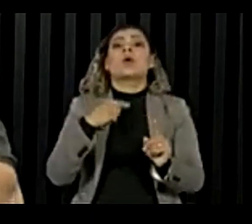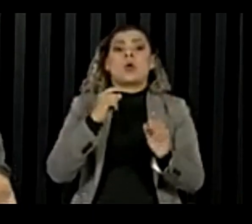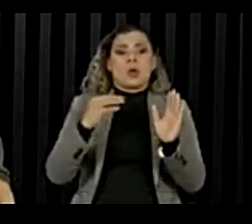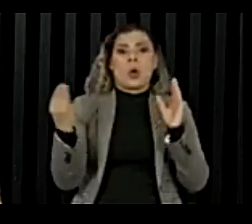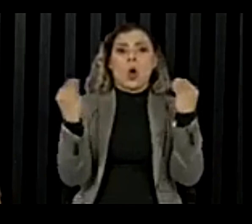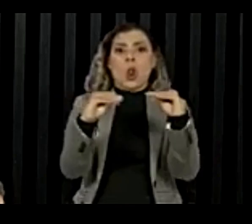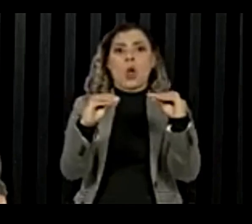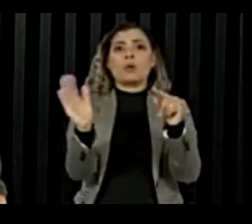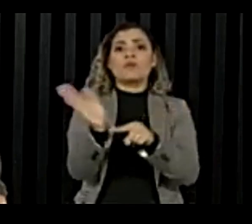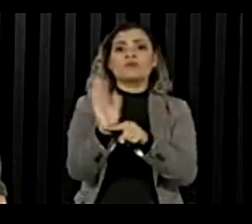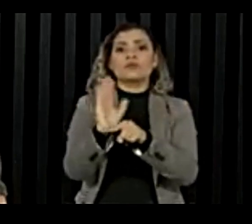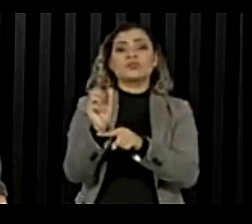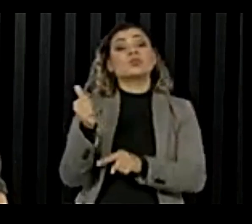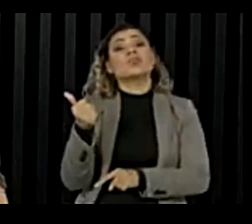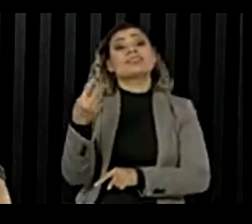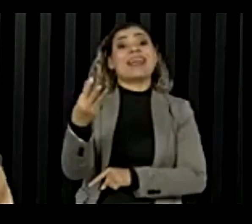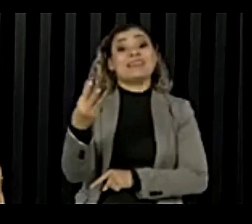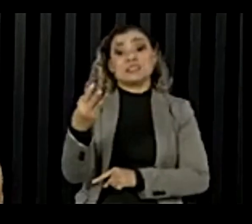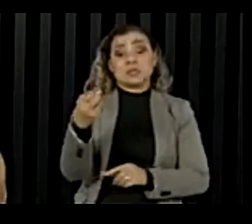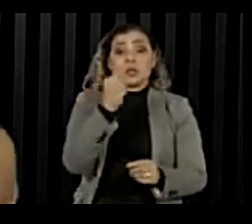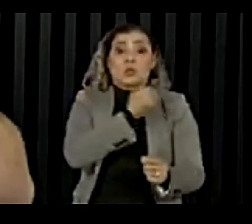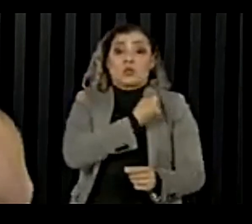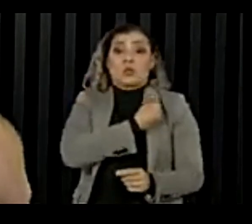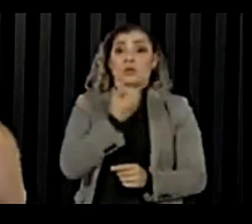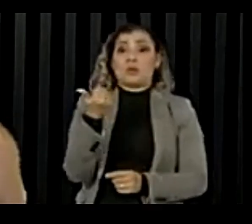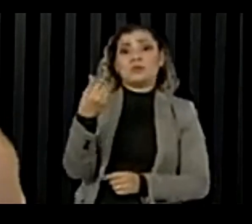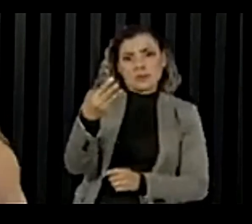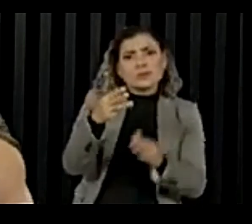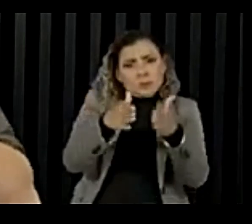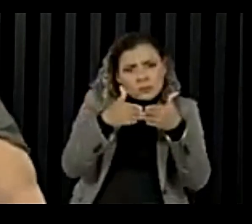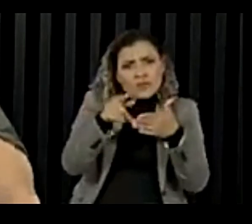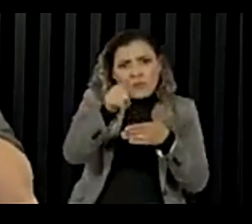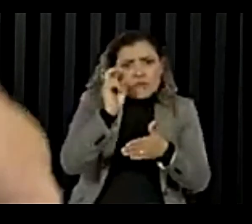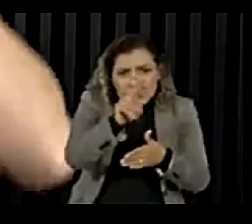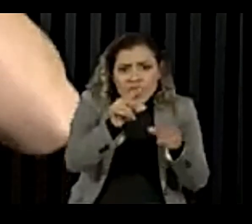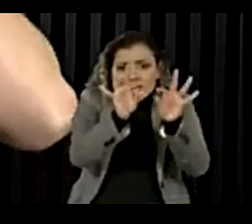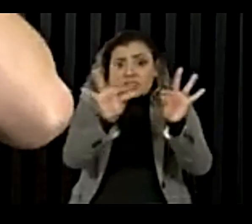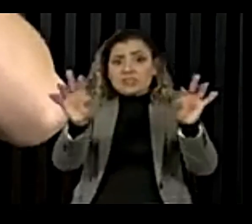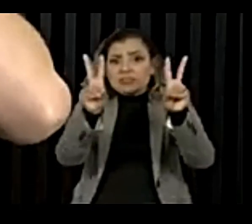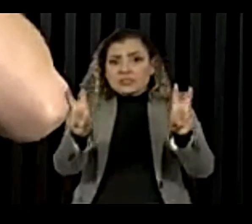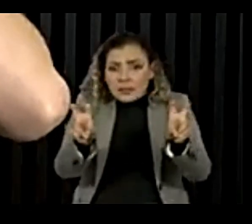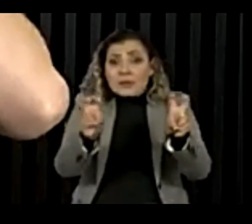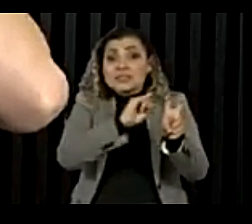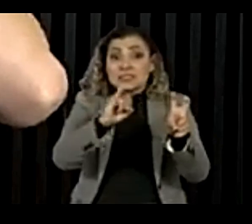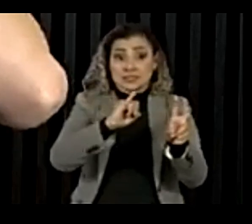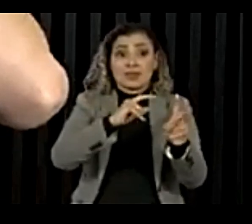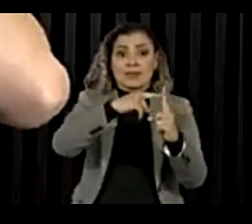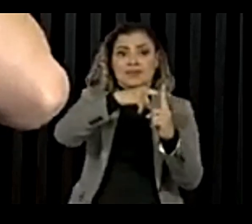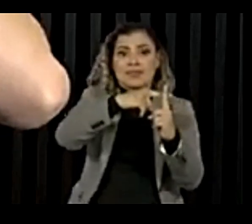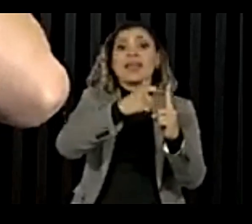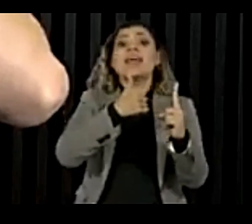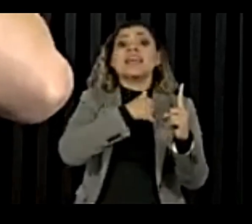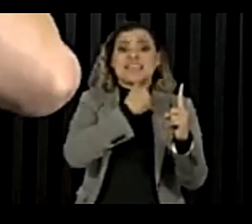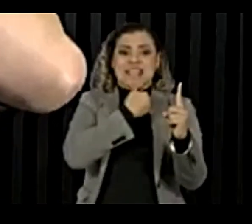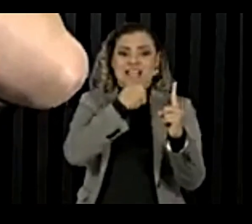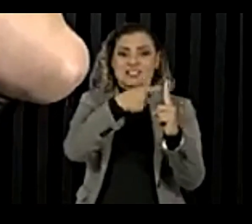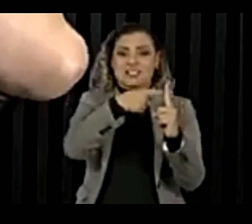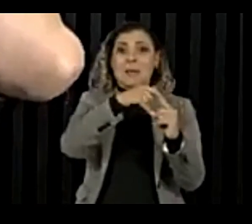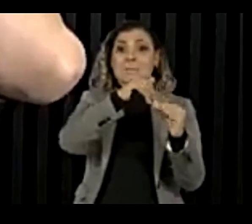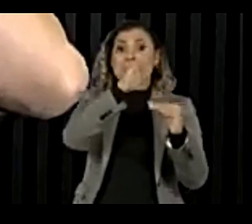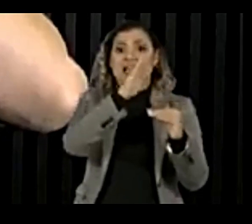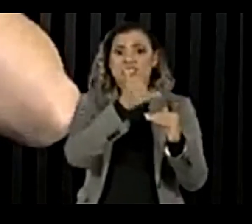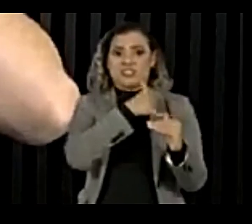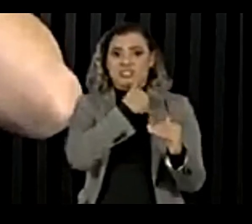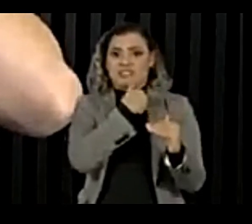Então, para qualquer pai que esteja me assistindo, olhe meus títulos. Toda vez que tiver um título com mais 13, significa que eu posso ter feito alguma